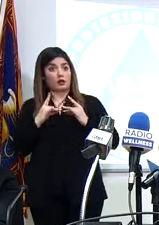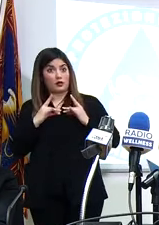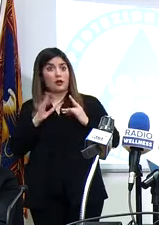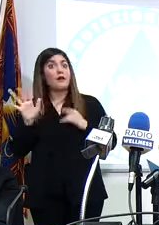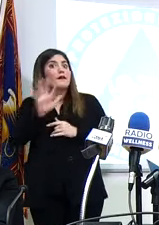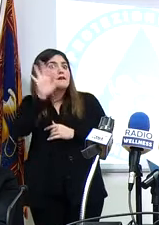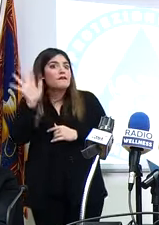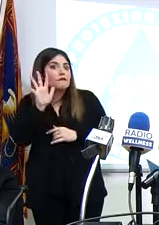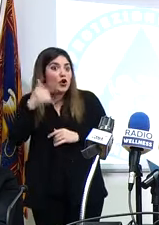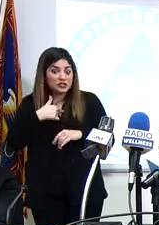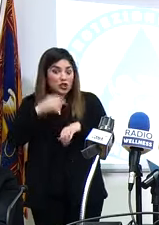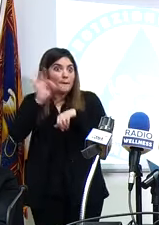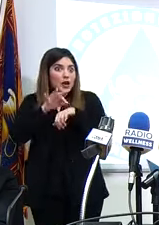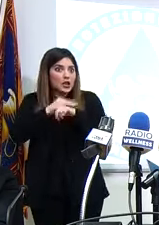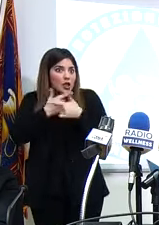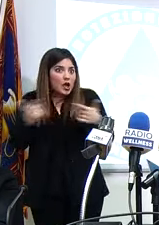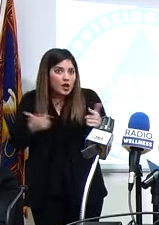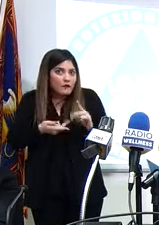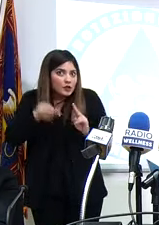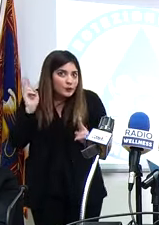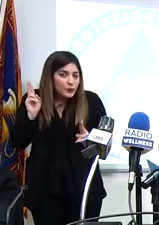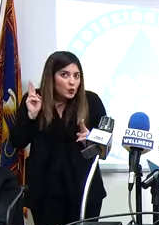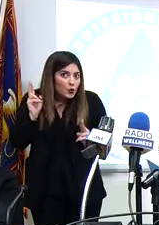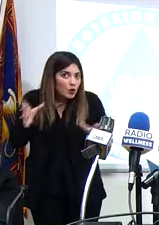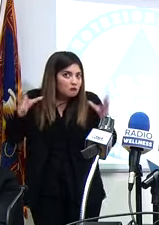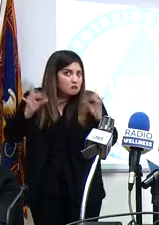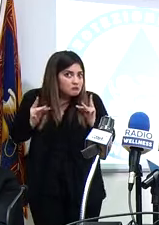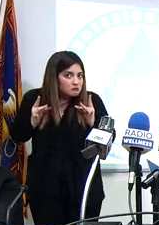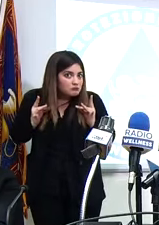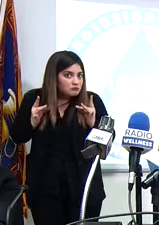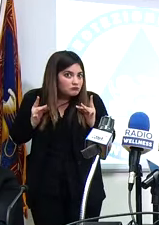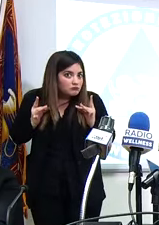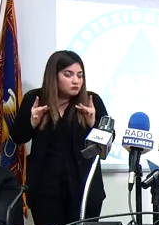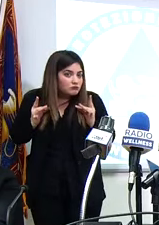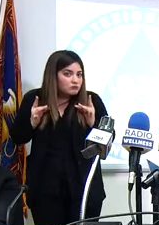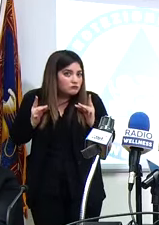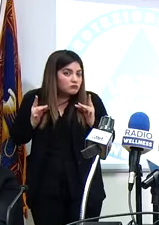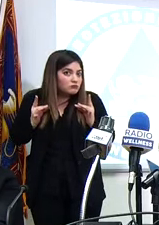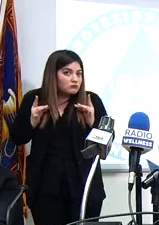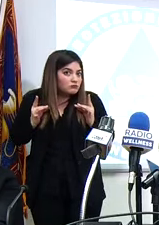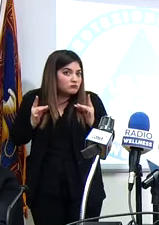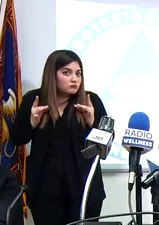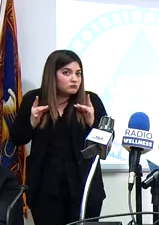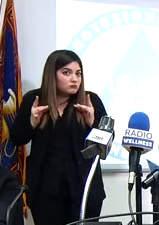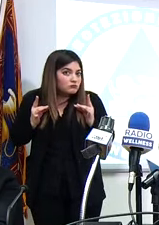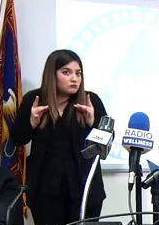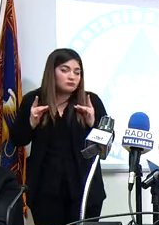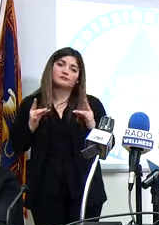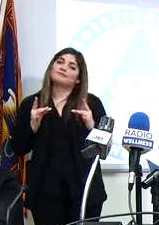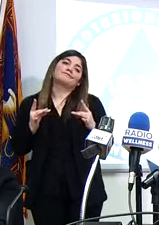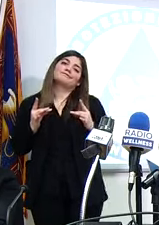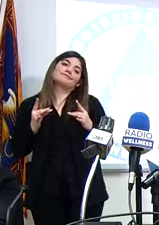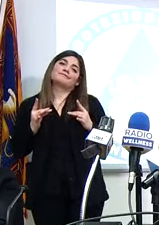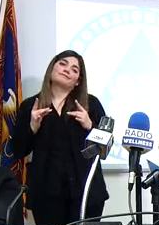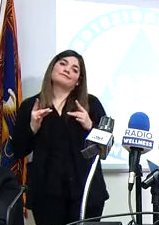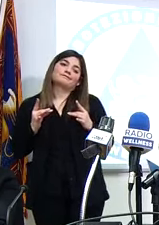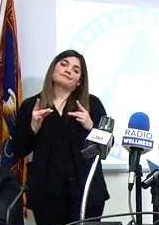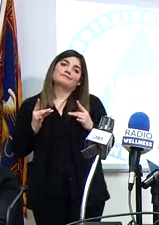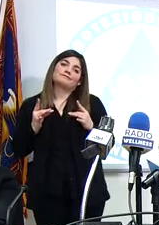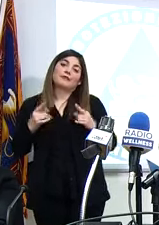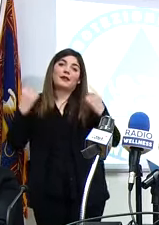una malattia più grave se la prendo? Si chiama enhancement, aumento